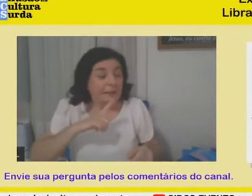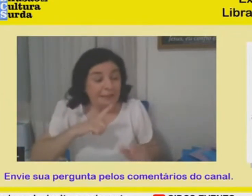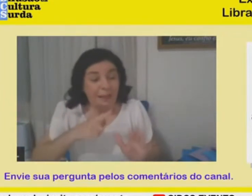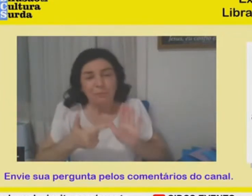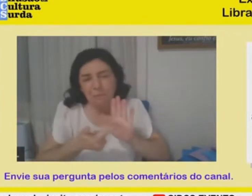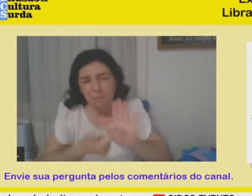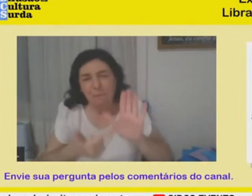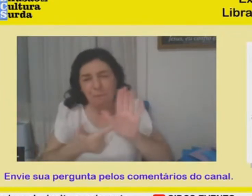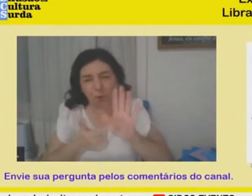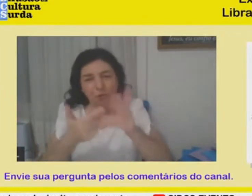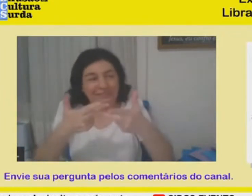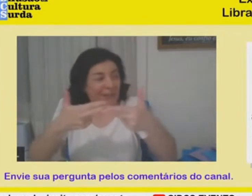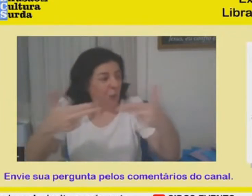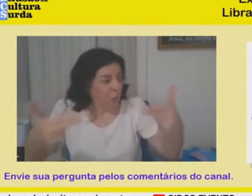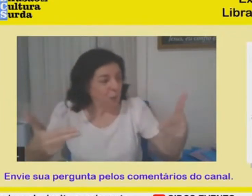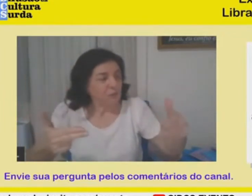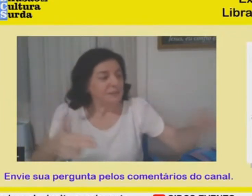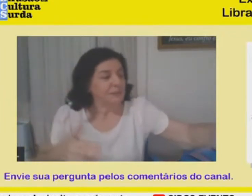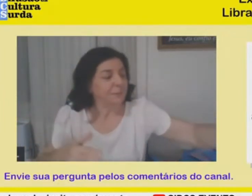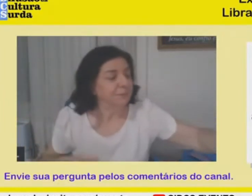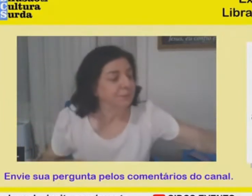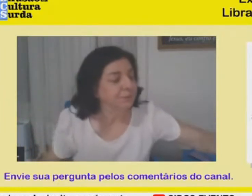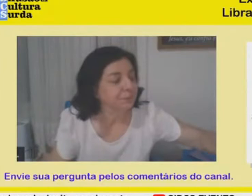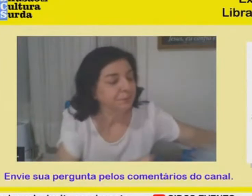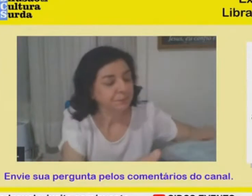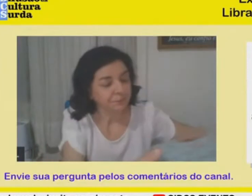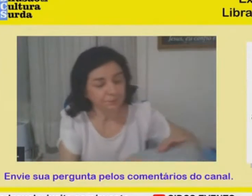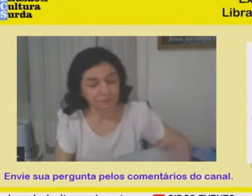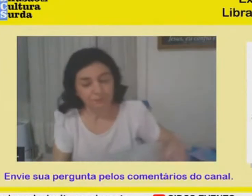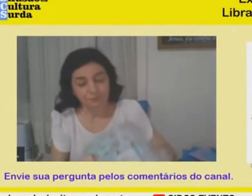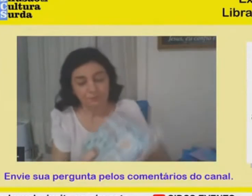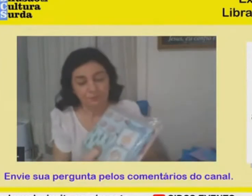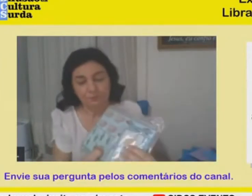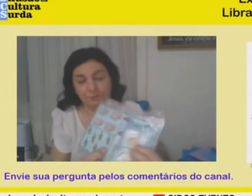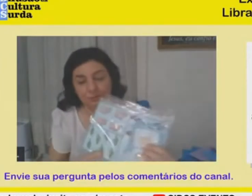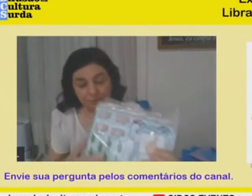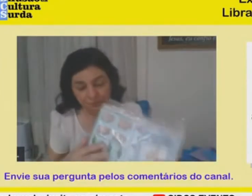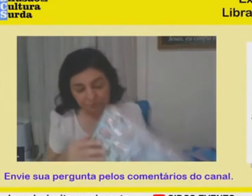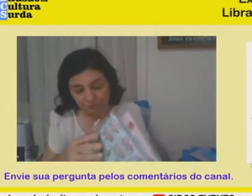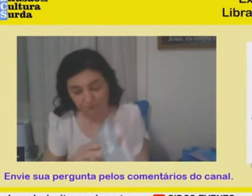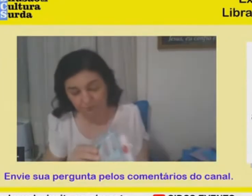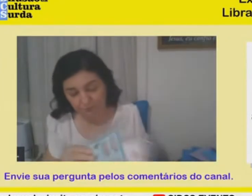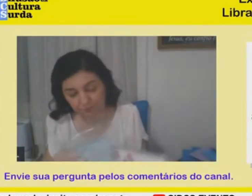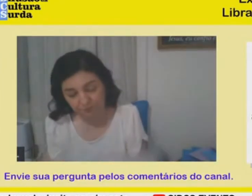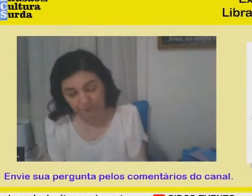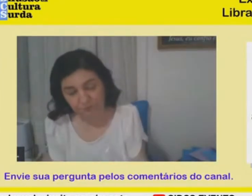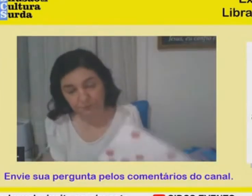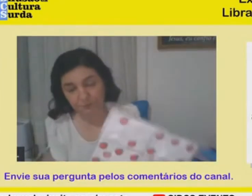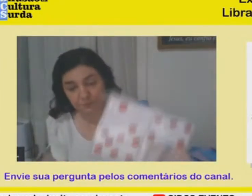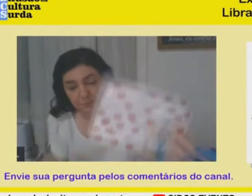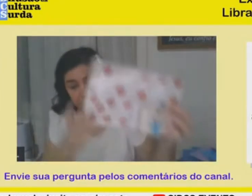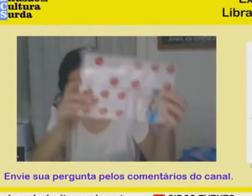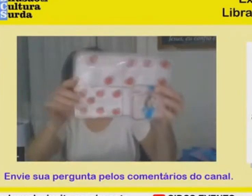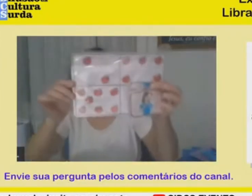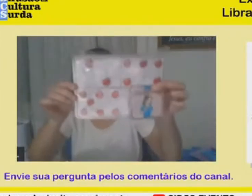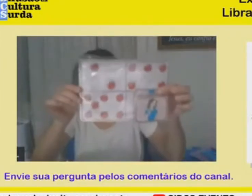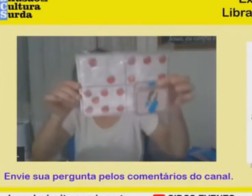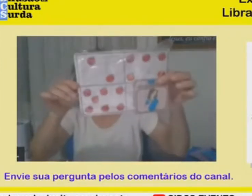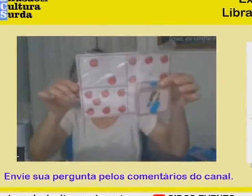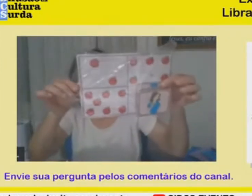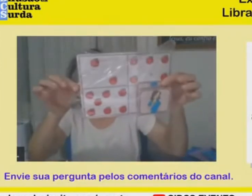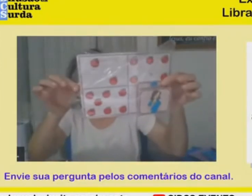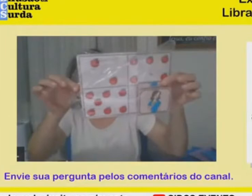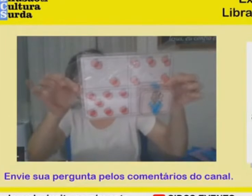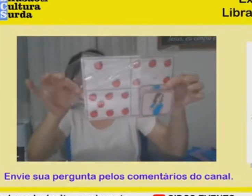É a questão do ordinal dos numerais da Libras. Ordinal e cardinal. Agora um